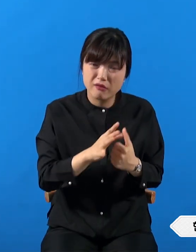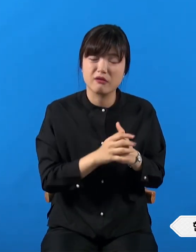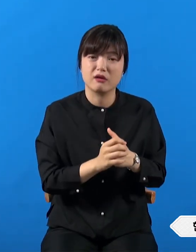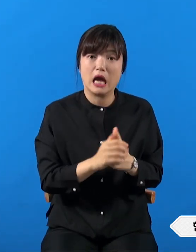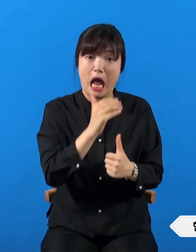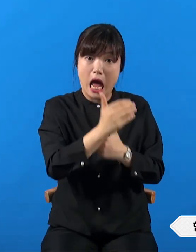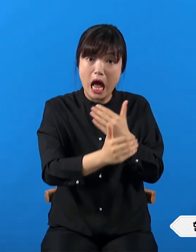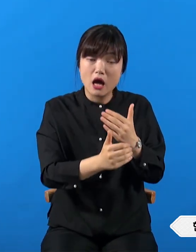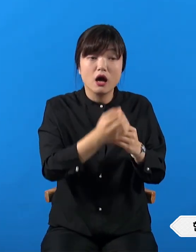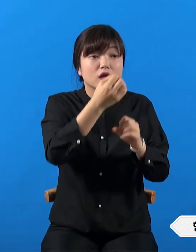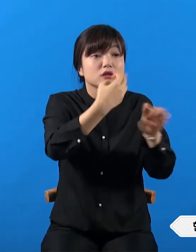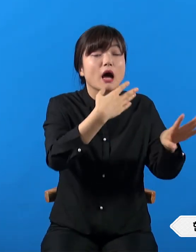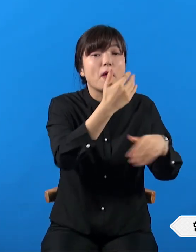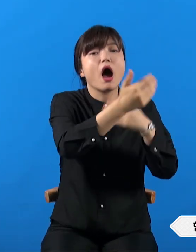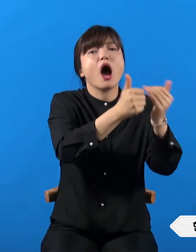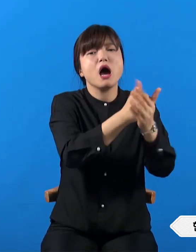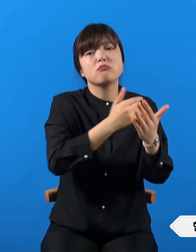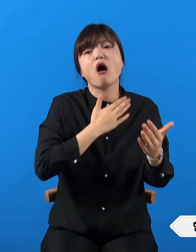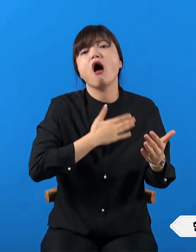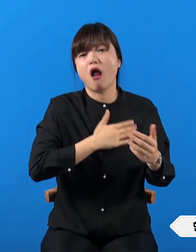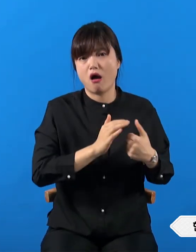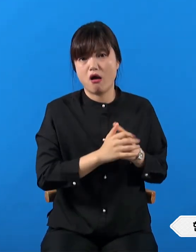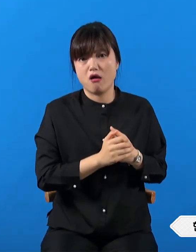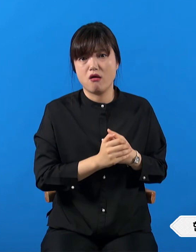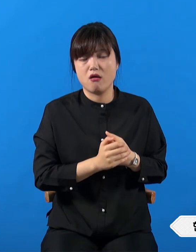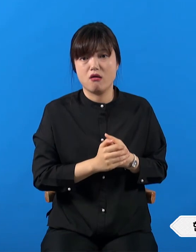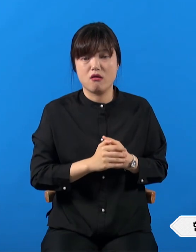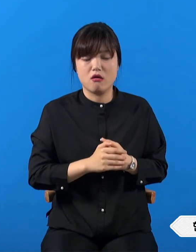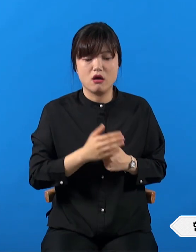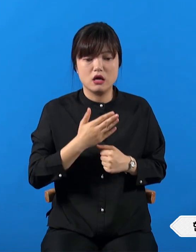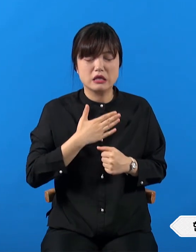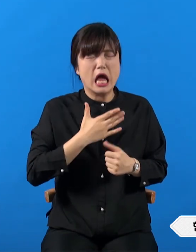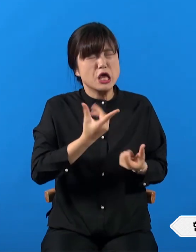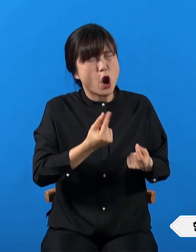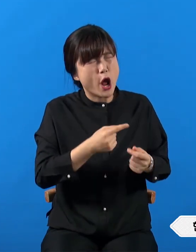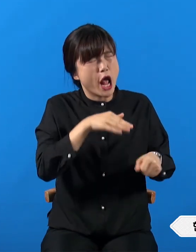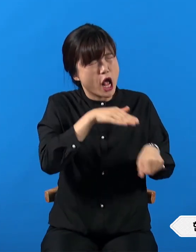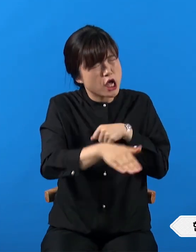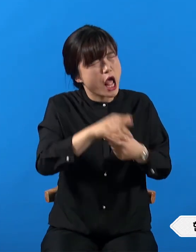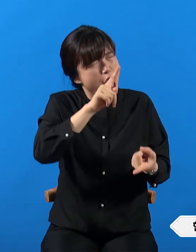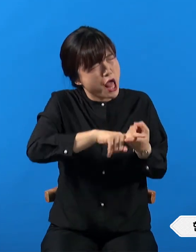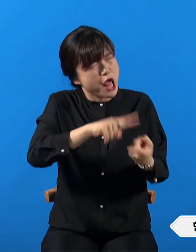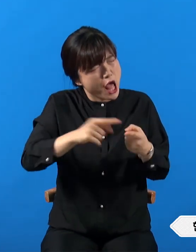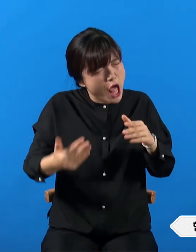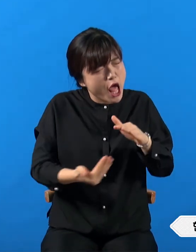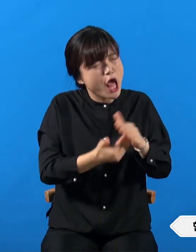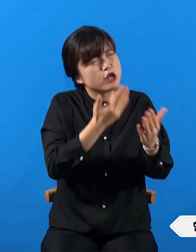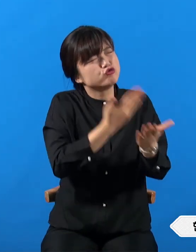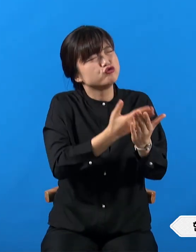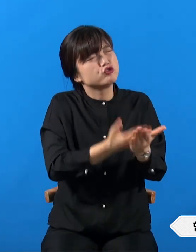답은 하나님이 더 잘 알고 계십니다. 내가 이렇게 해주세요 하고 내리는